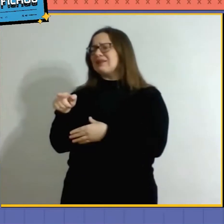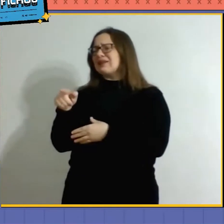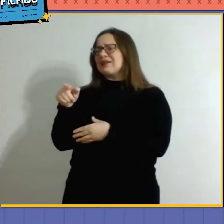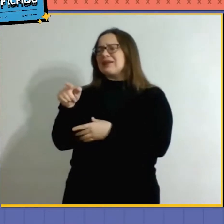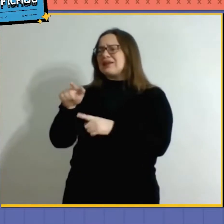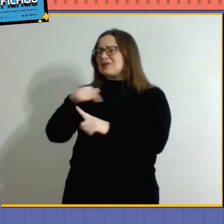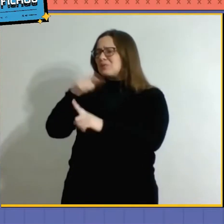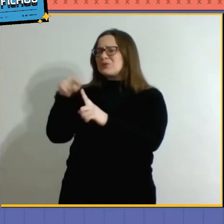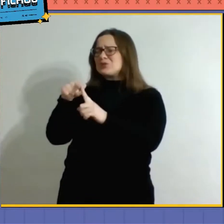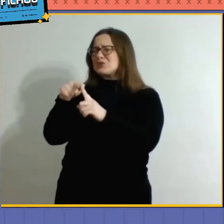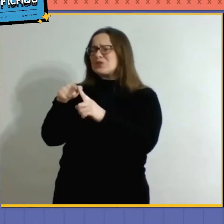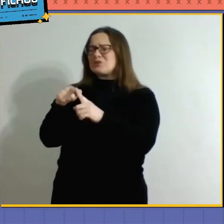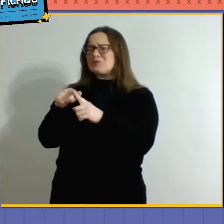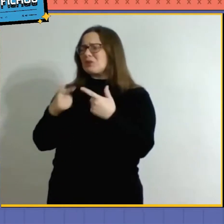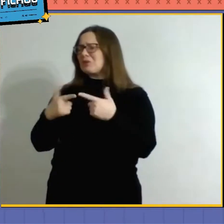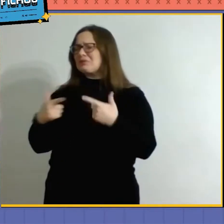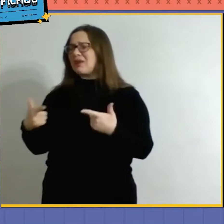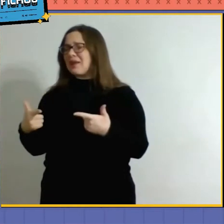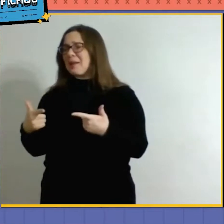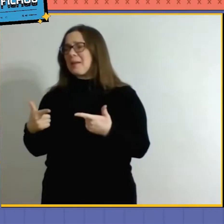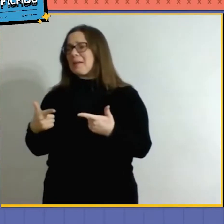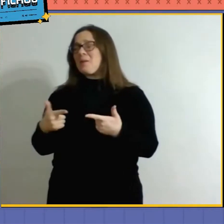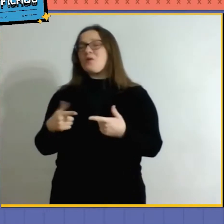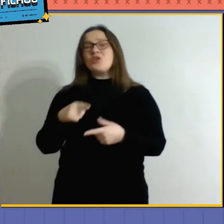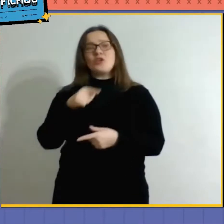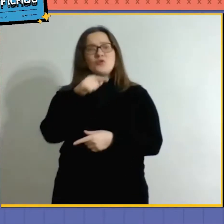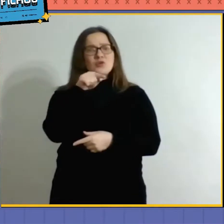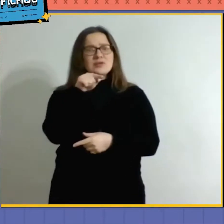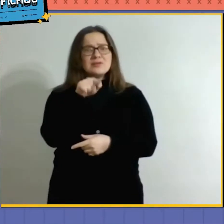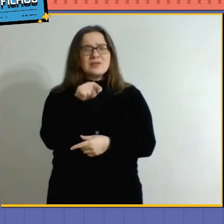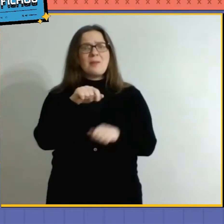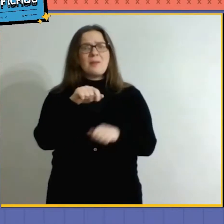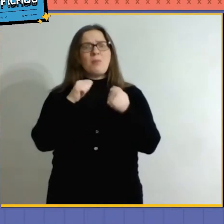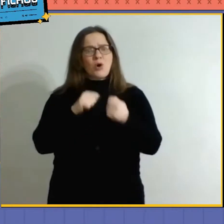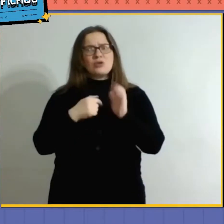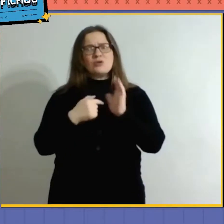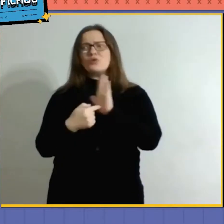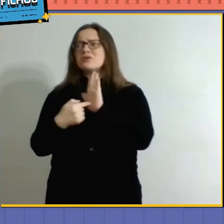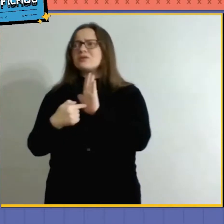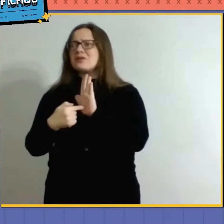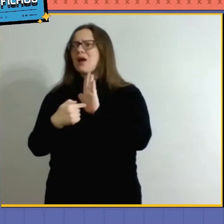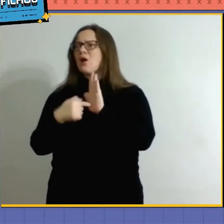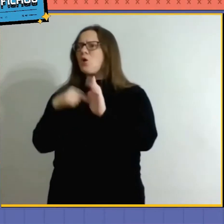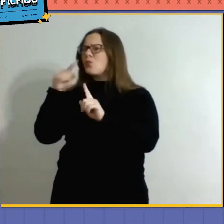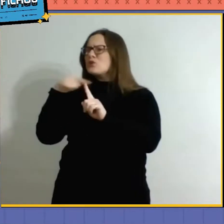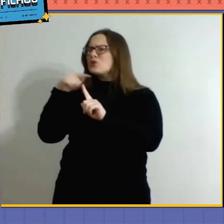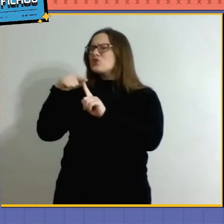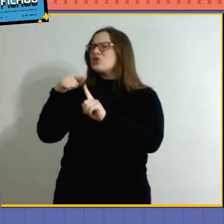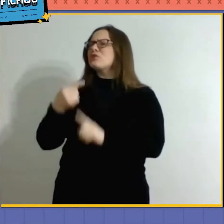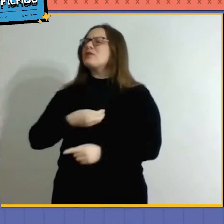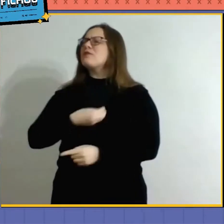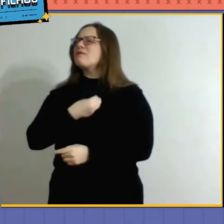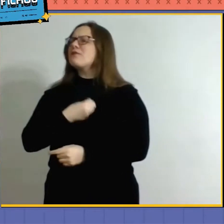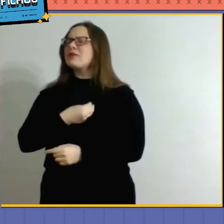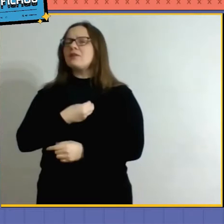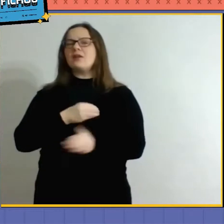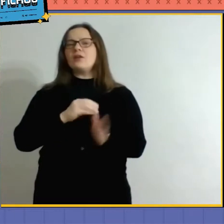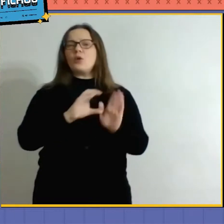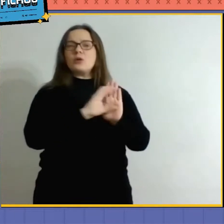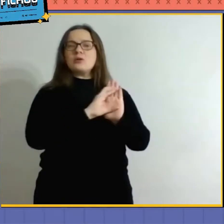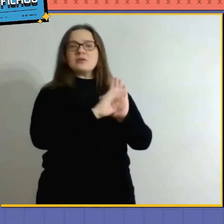vocês podem sal galaz como falar olha só Colossenses tenho versículo fala assim ó que a palavra de vocês